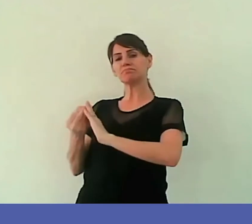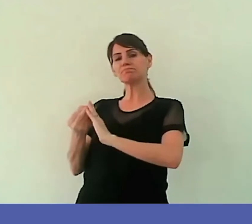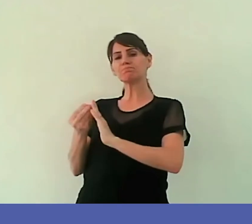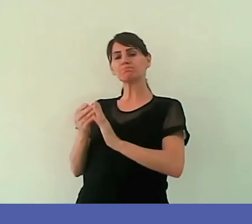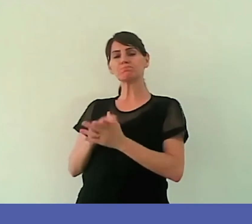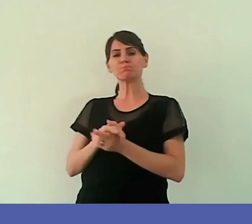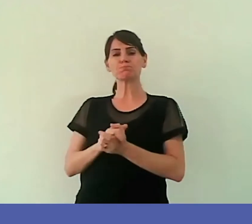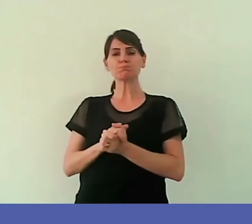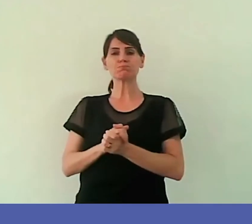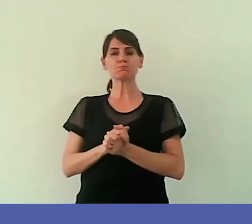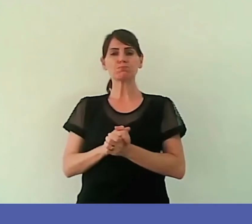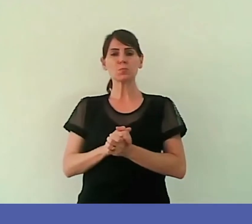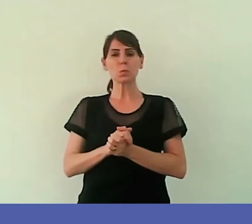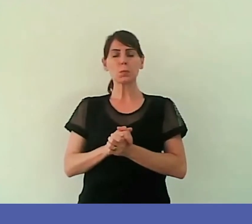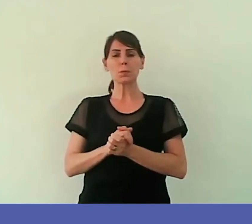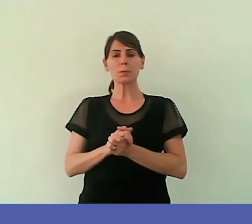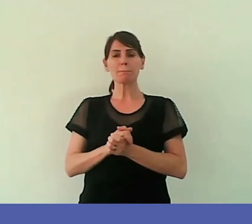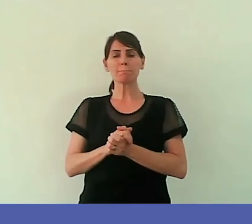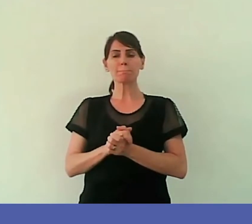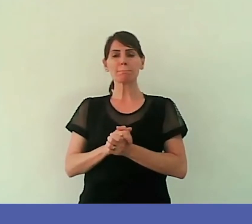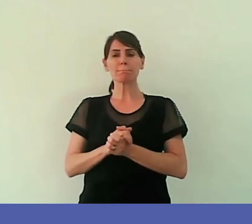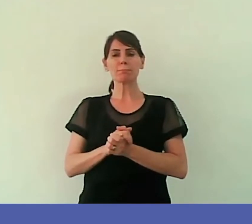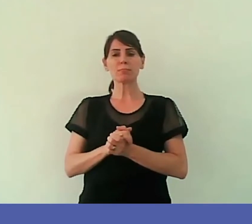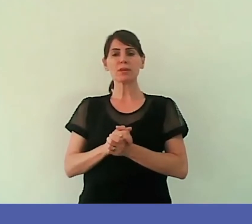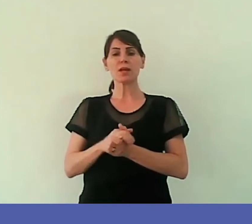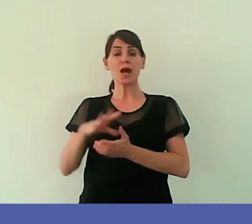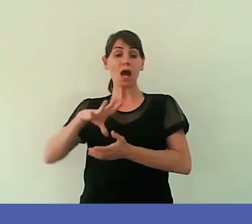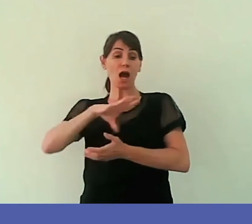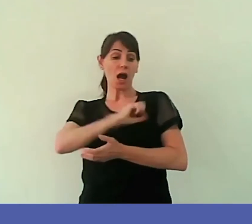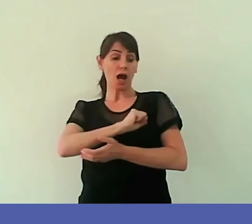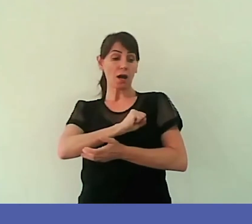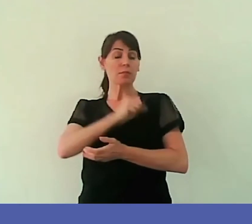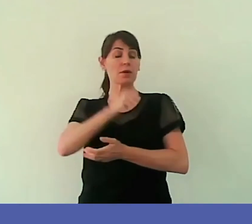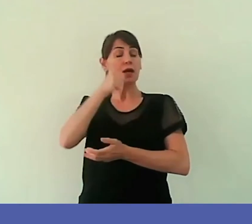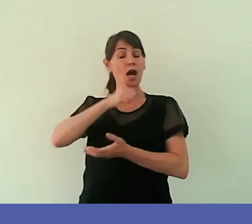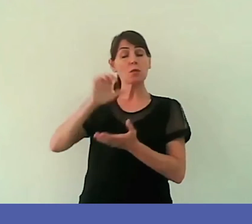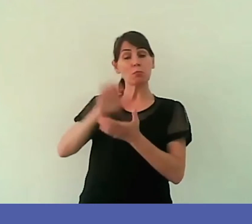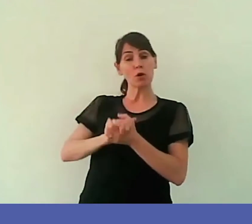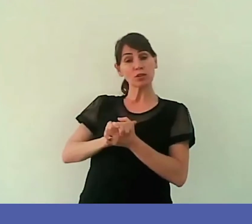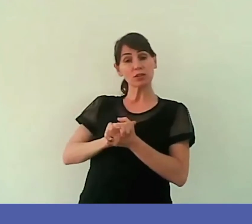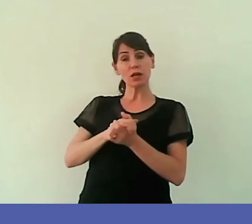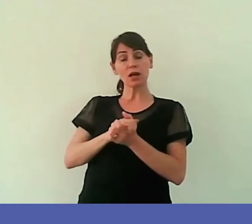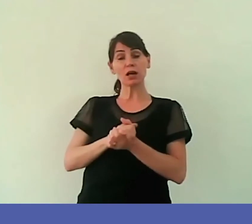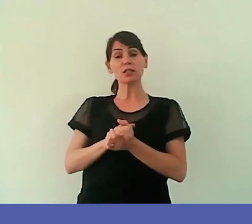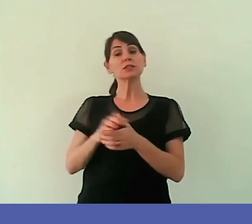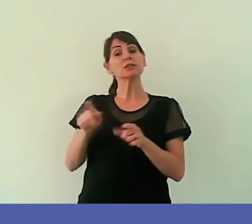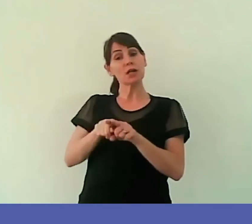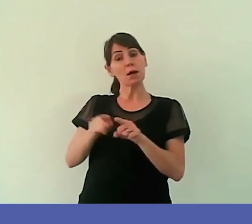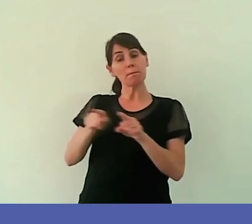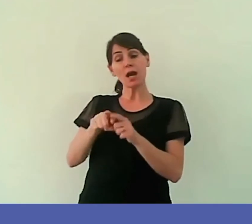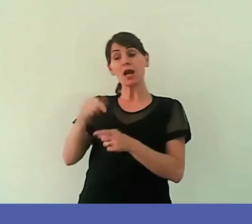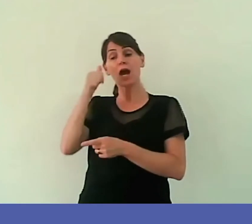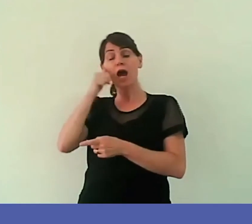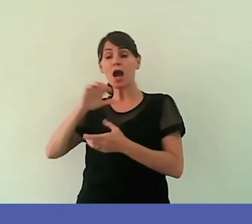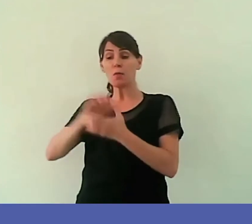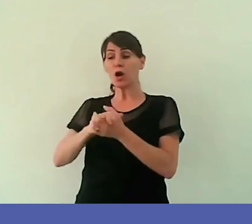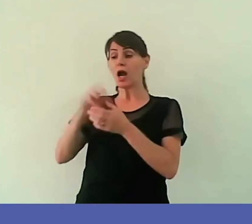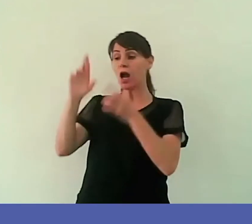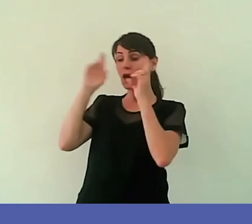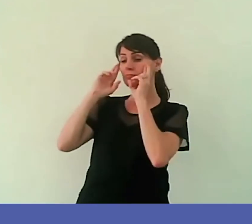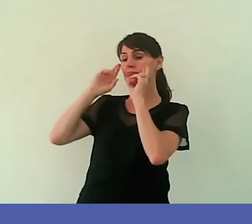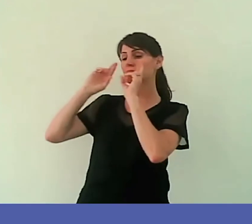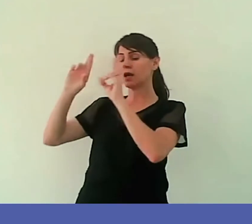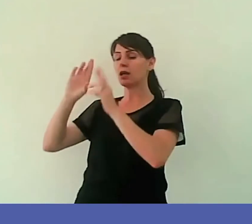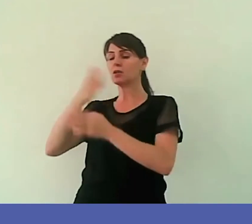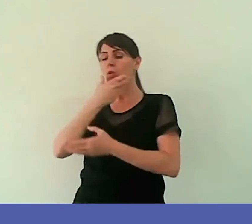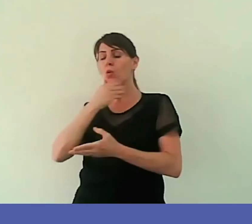vós, cada um de per si, também ame a sua própria esposa como a si mesma, e a esposa respeite ao seu marido,